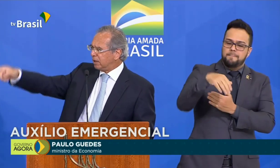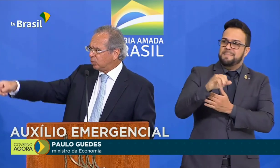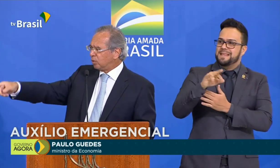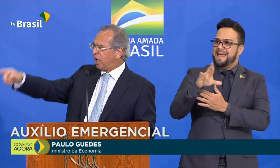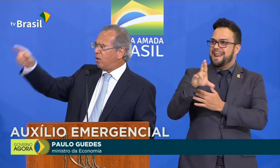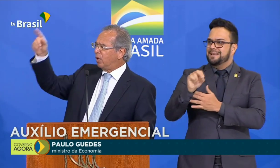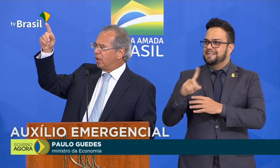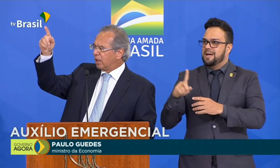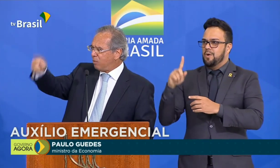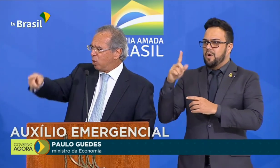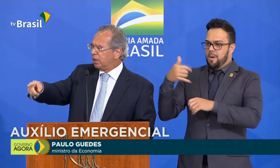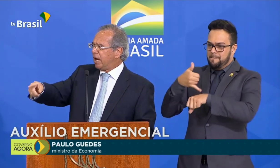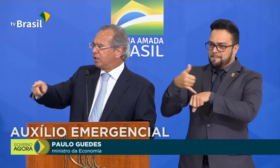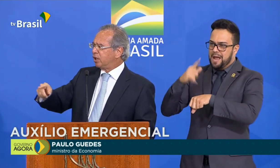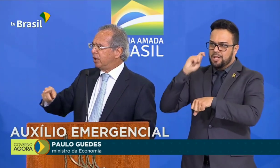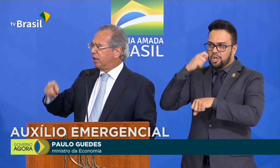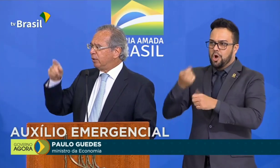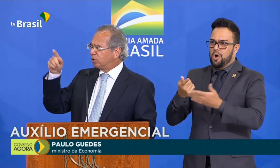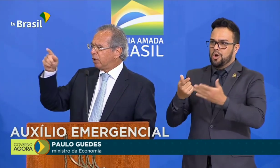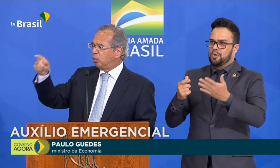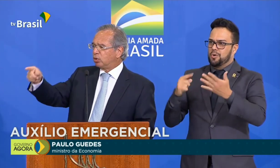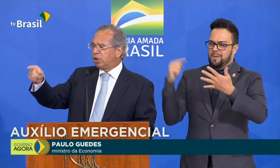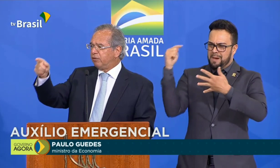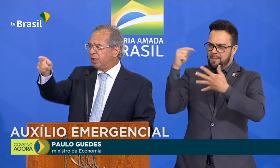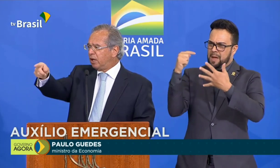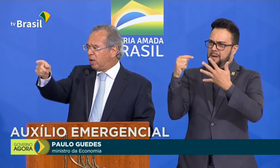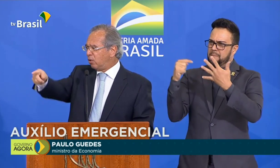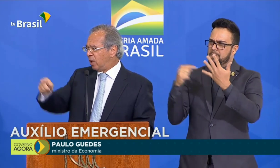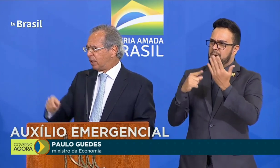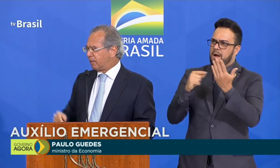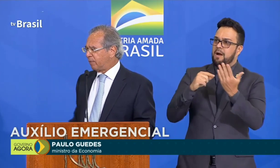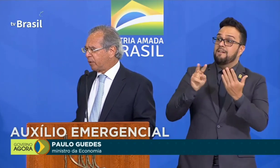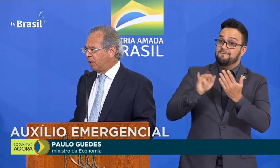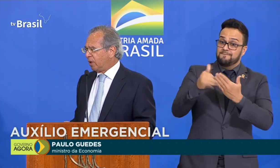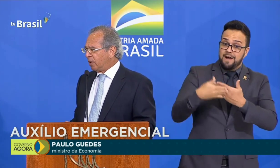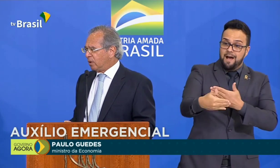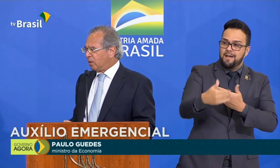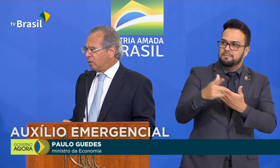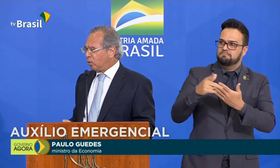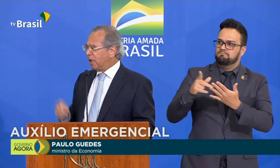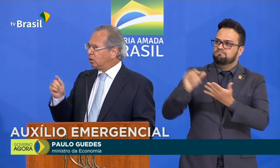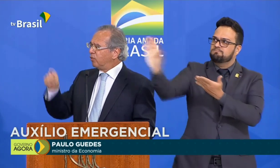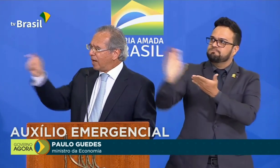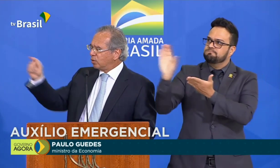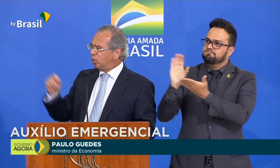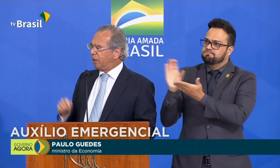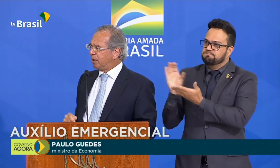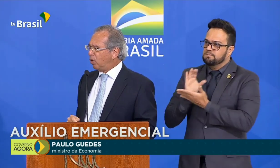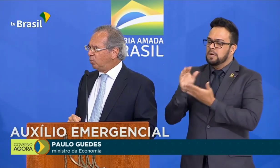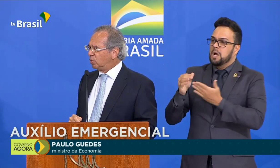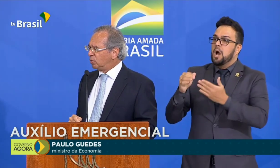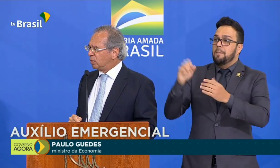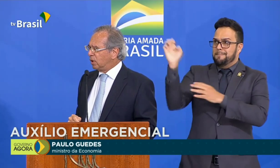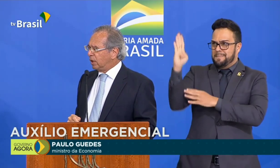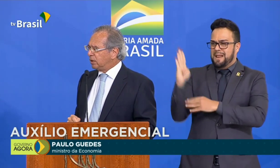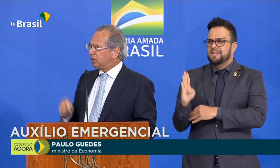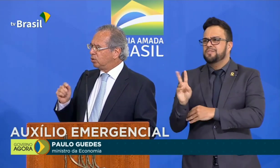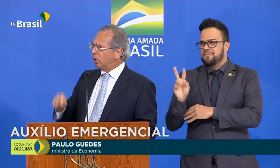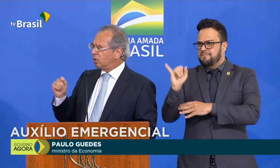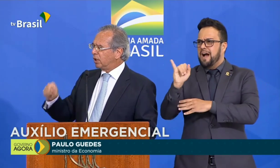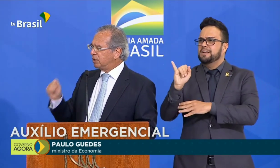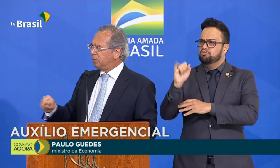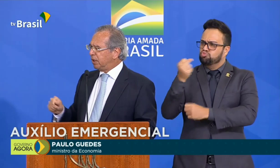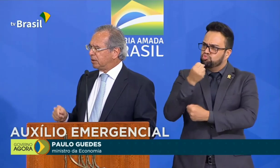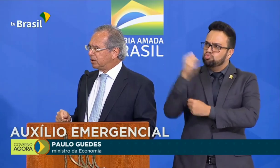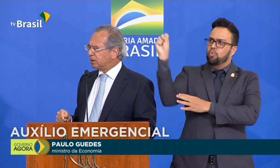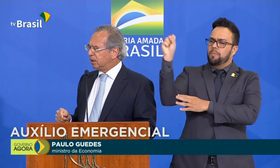petróleo, gás natural, cabotagem, e os recursos que virão agora. O Brasil vai surpreender ao mundo. Esses